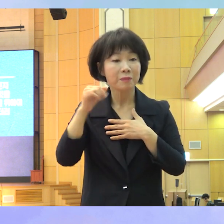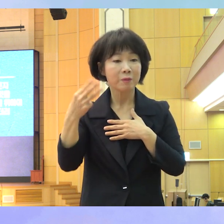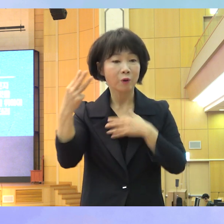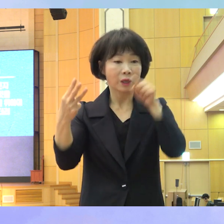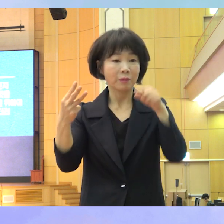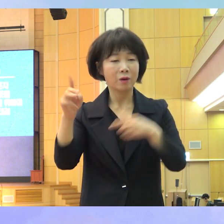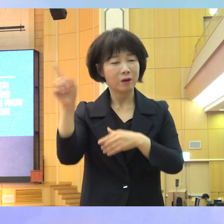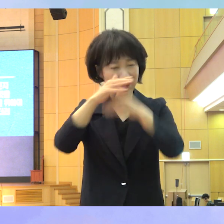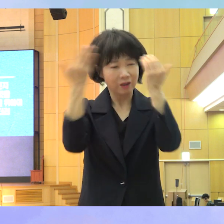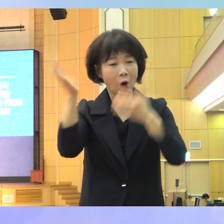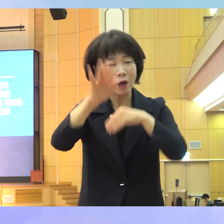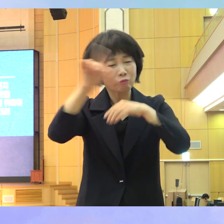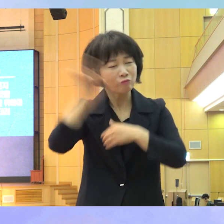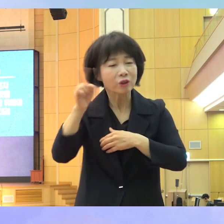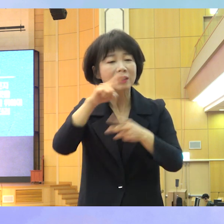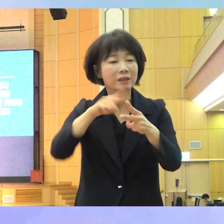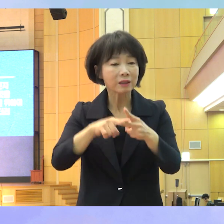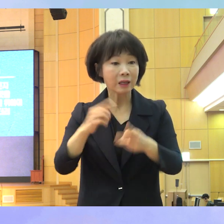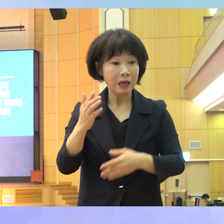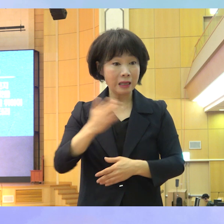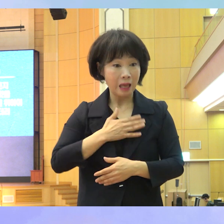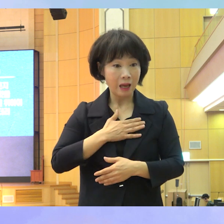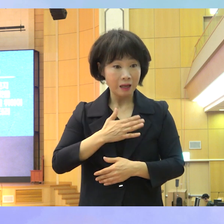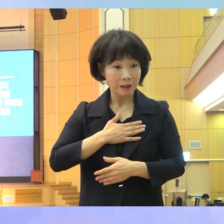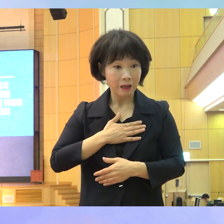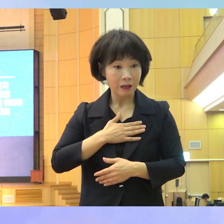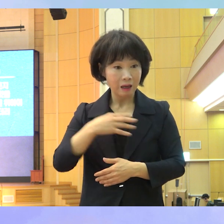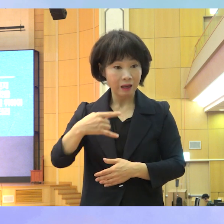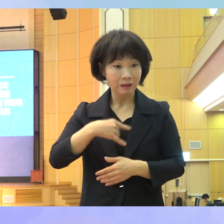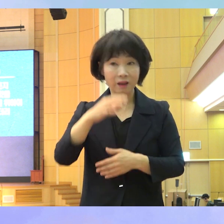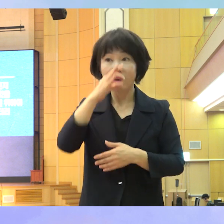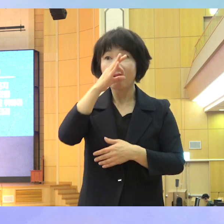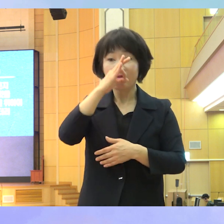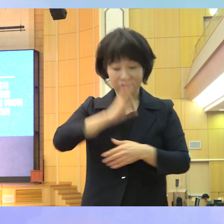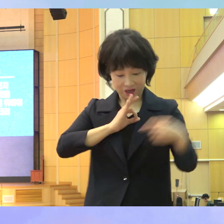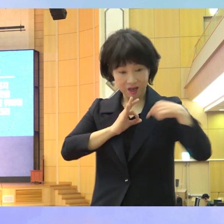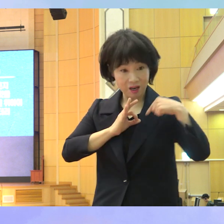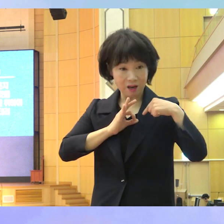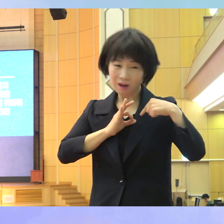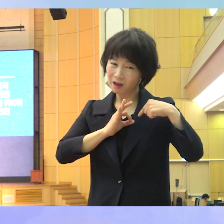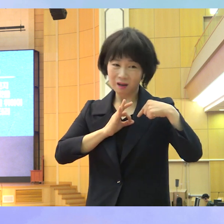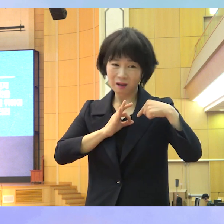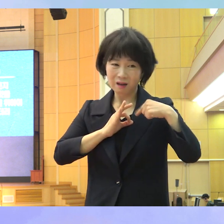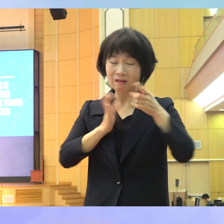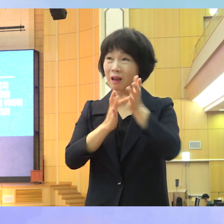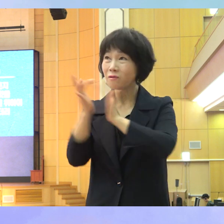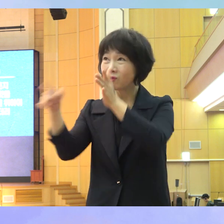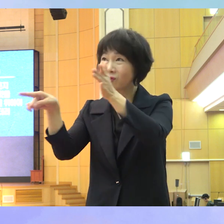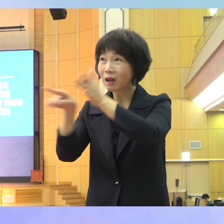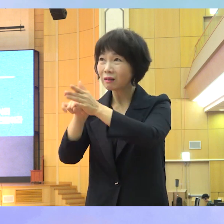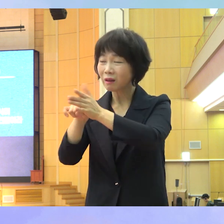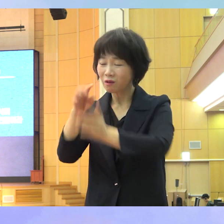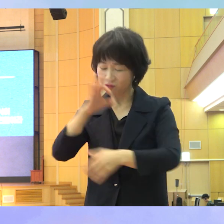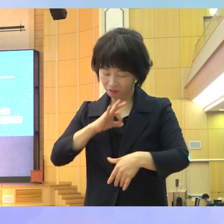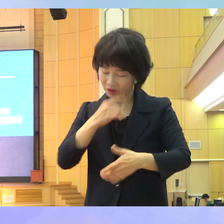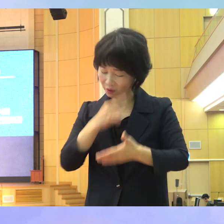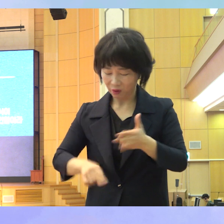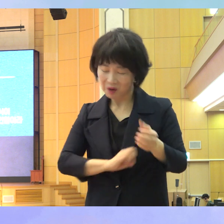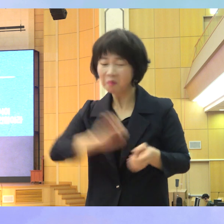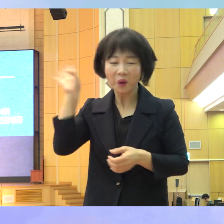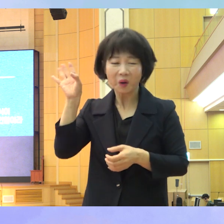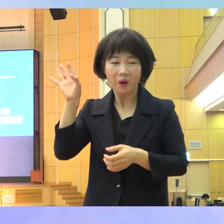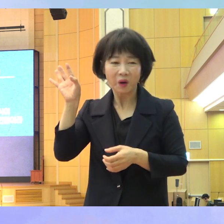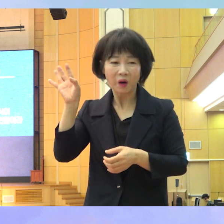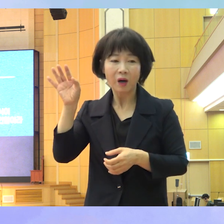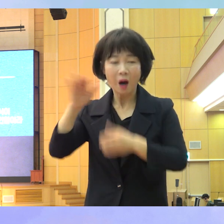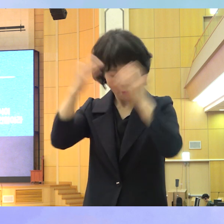그러나 무엇이든지 내게 유익하던 것을 내가 그리스도를 위하여 다 해로 여길 뿐더러 또한